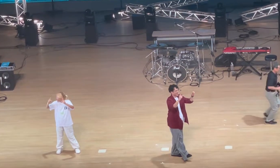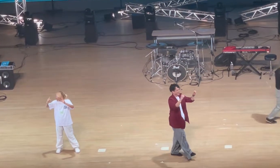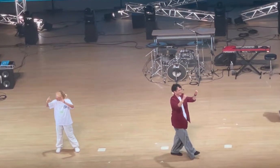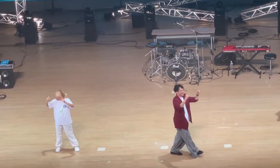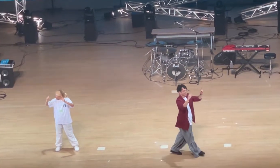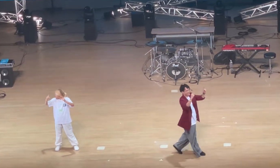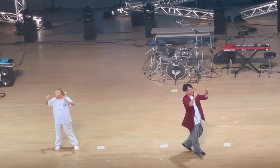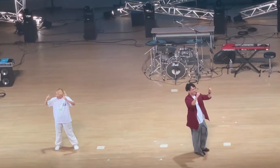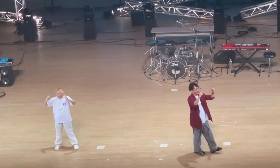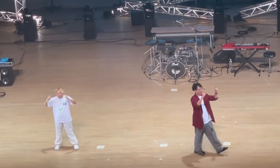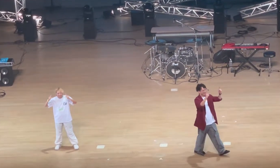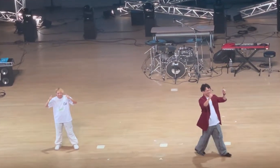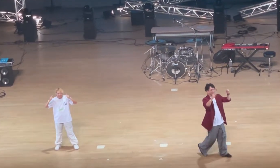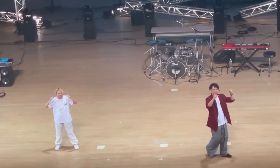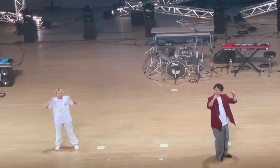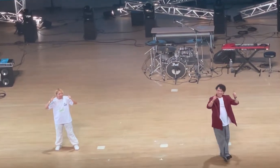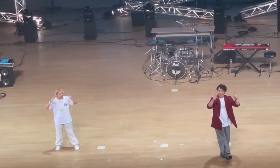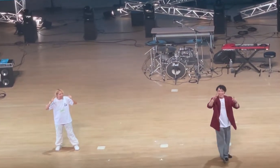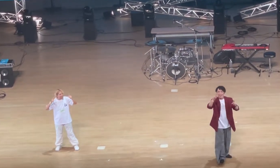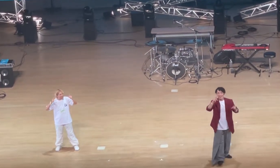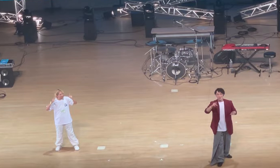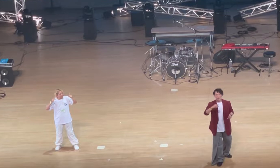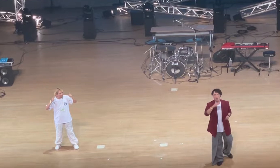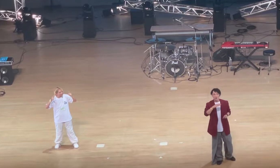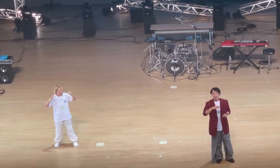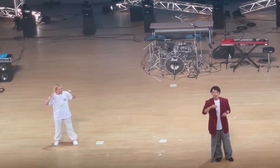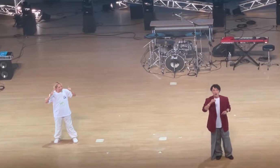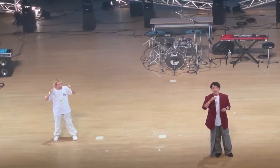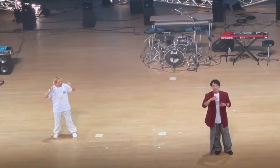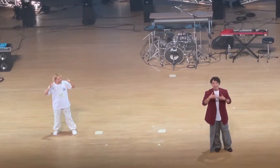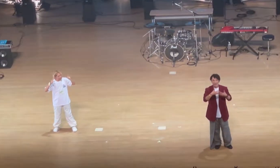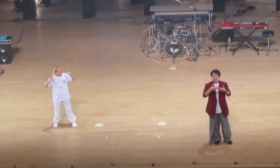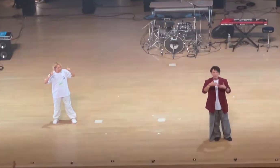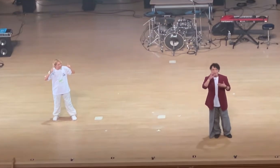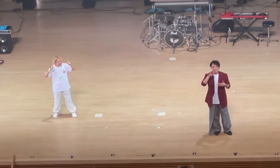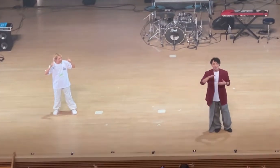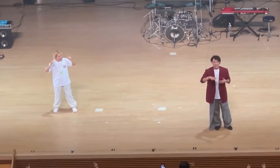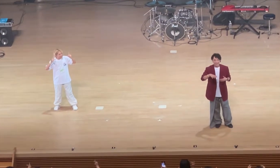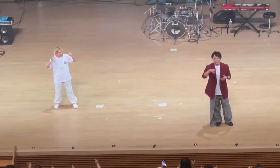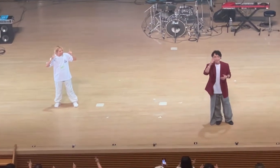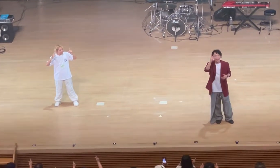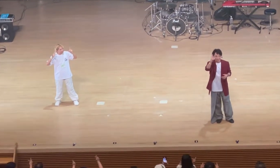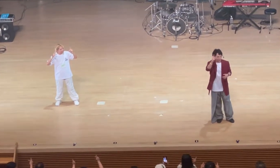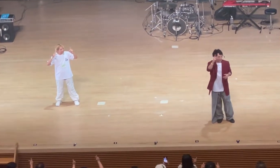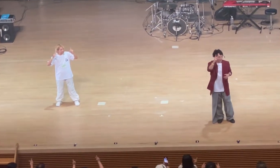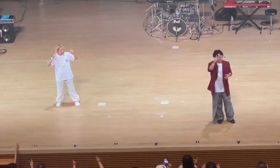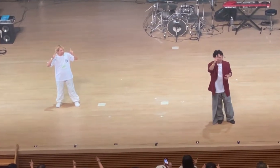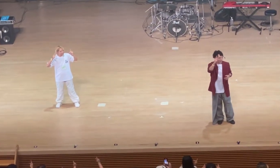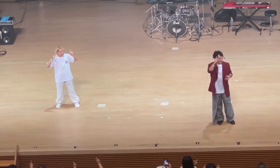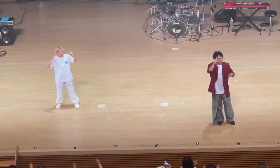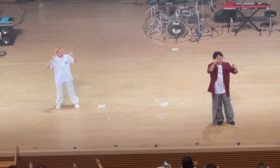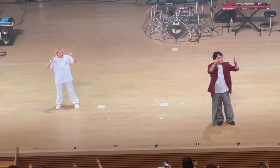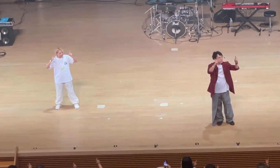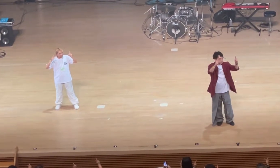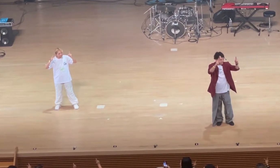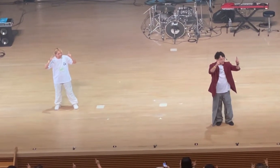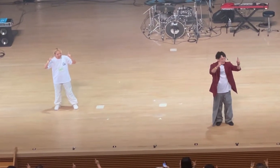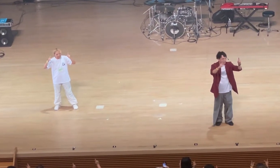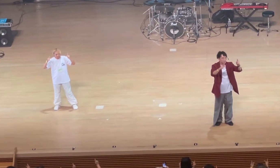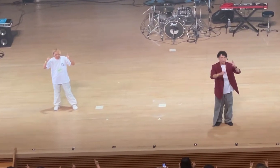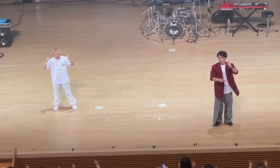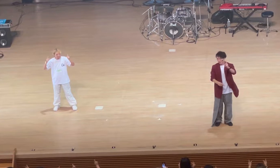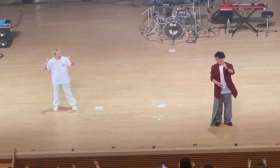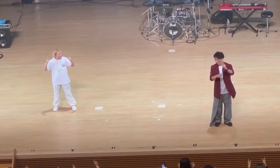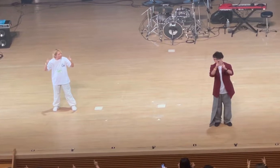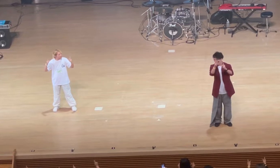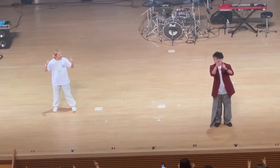てきますね。カーです。これね、なんかアルファベットで K が同じなんですね。